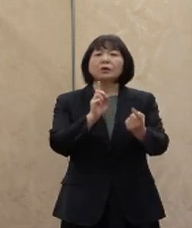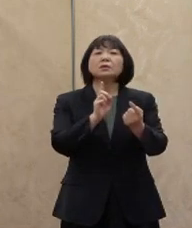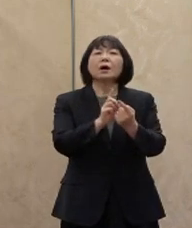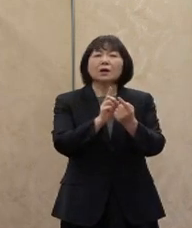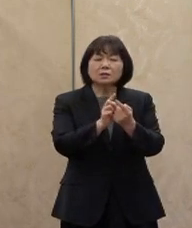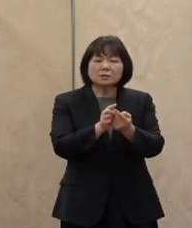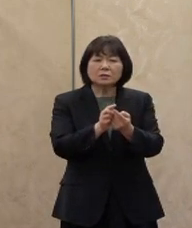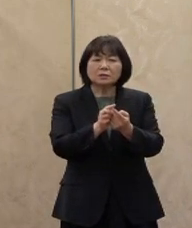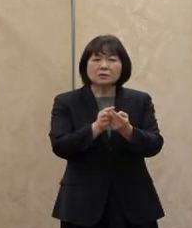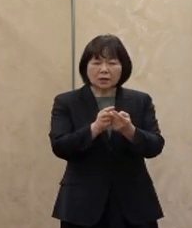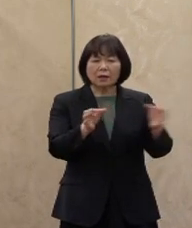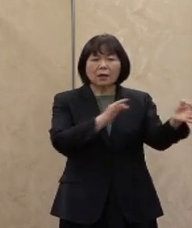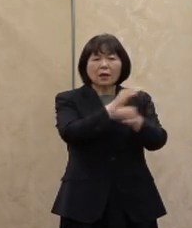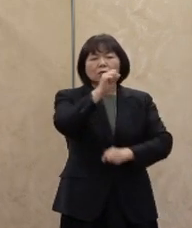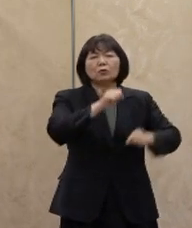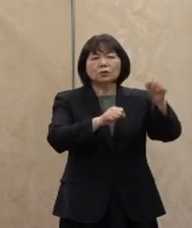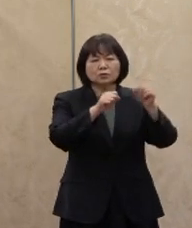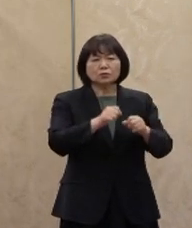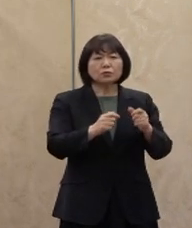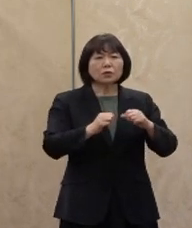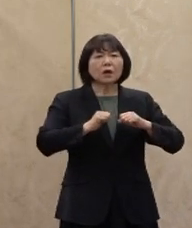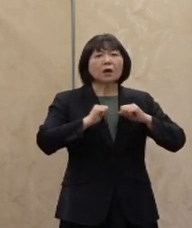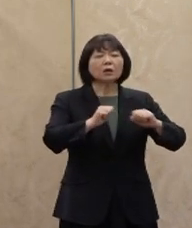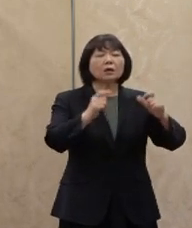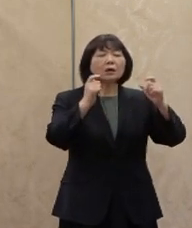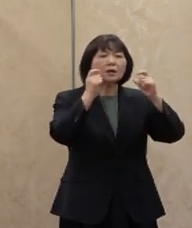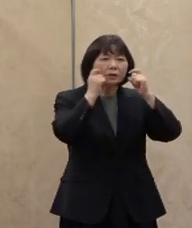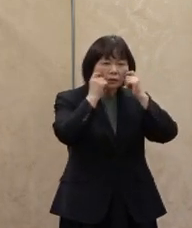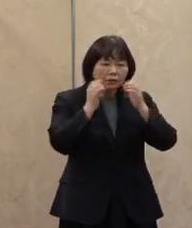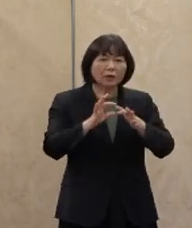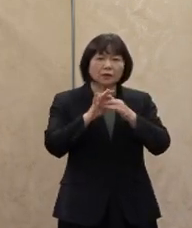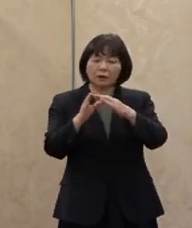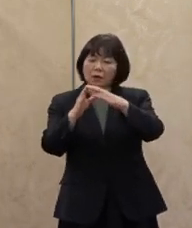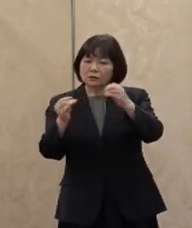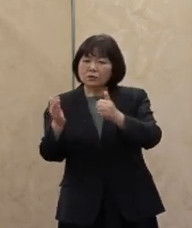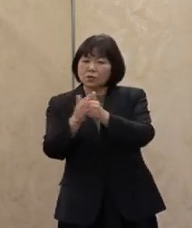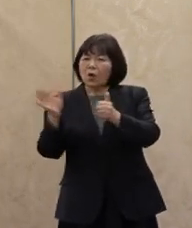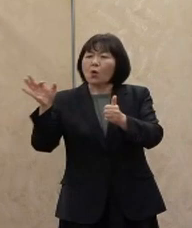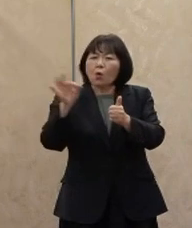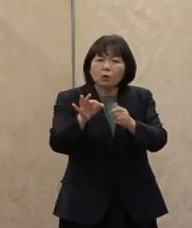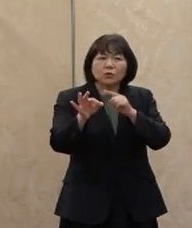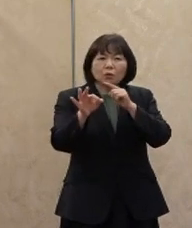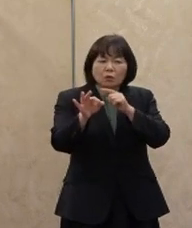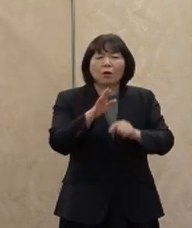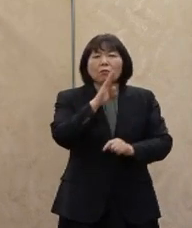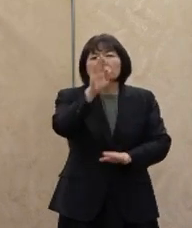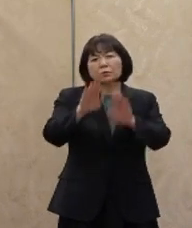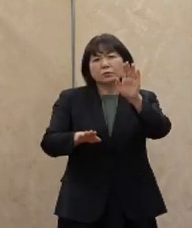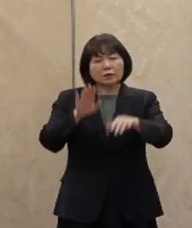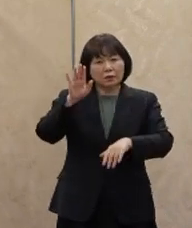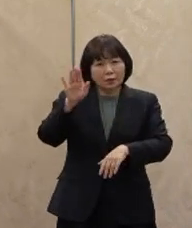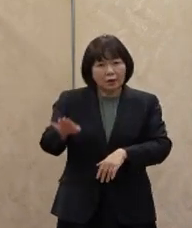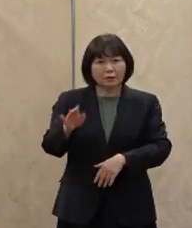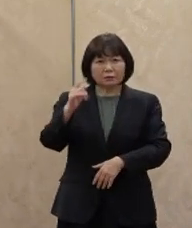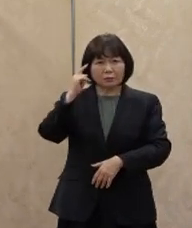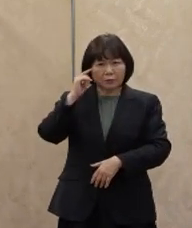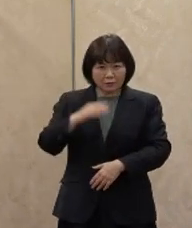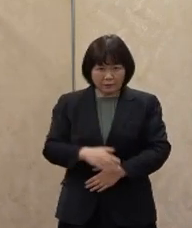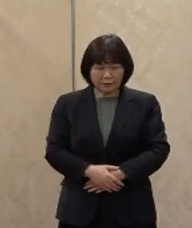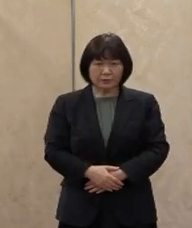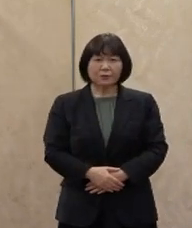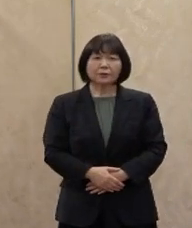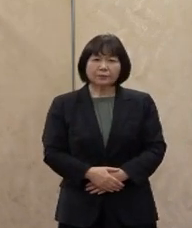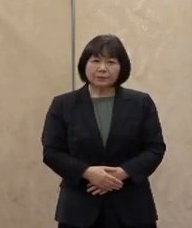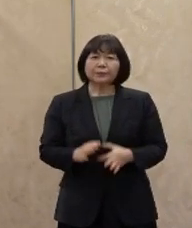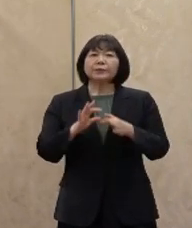じる以上、営業の自由がやっぱり実行できない以上、補償っていうのは本来あるべき姿だというふうに思ってます。な